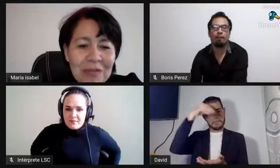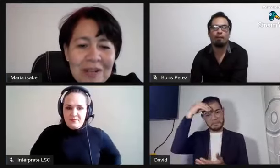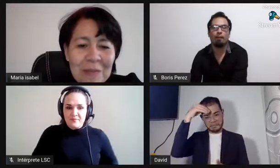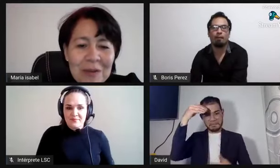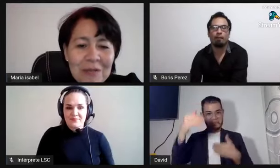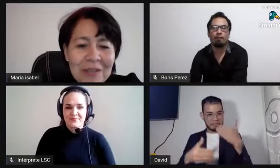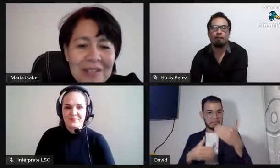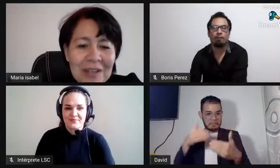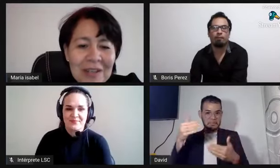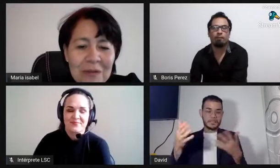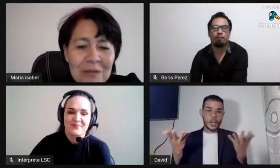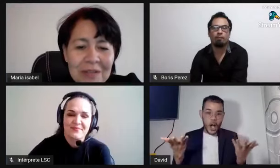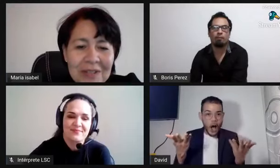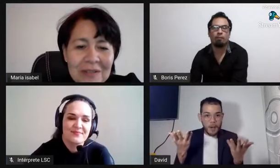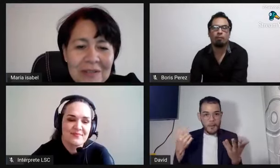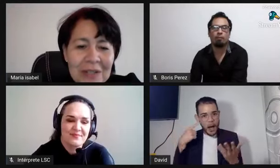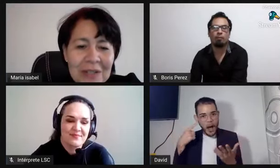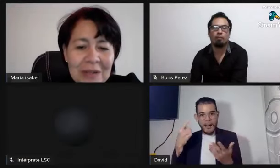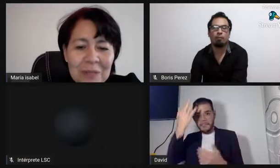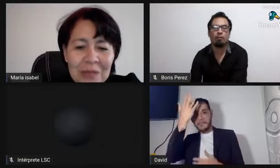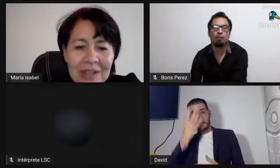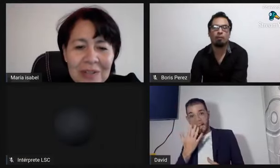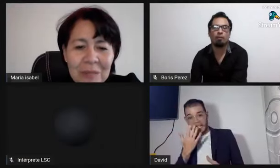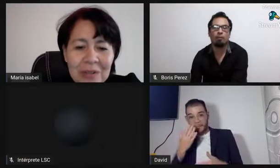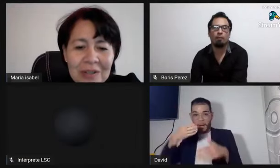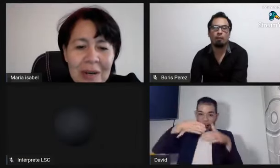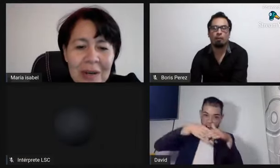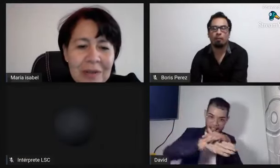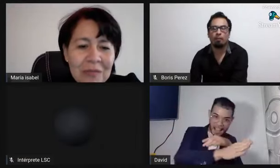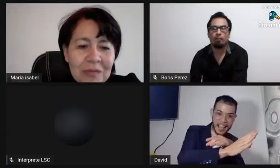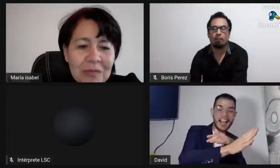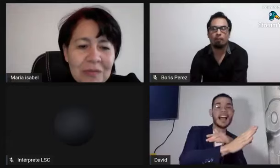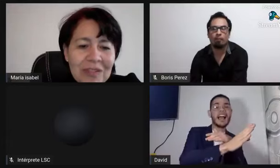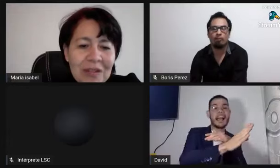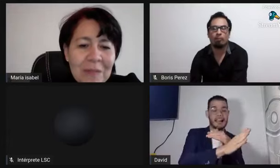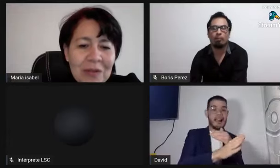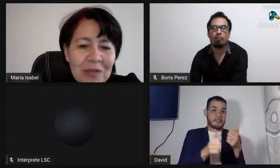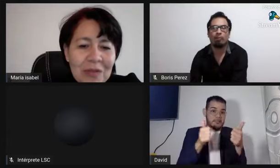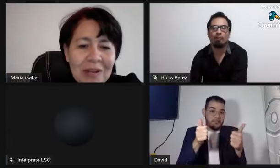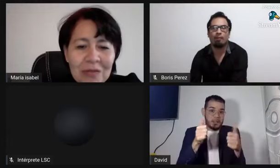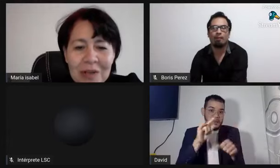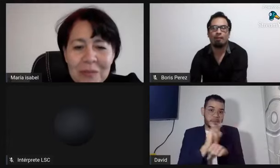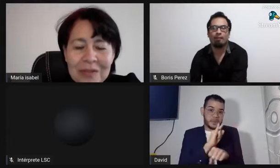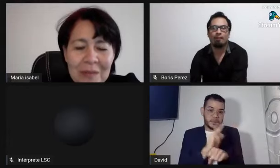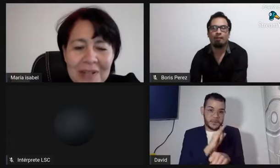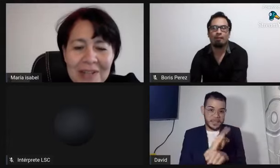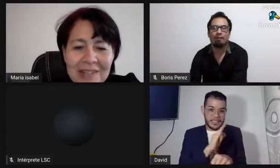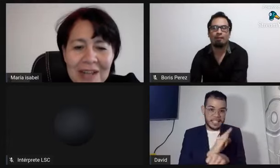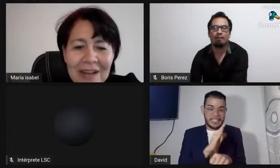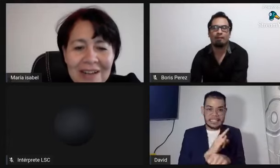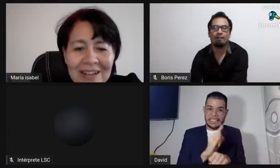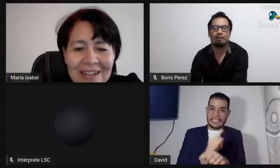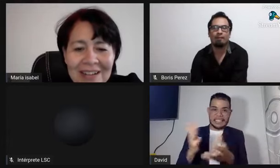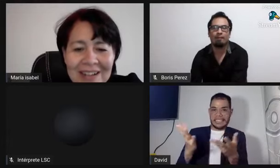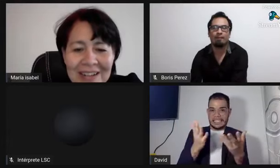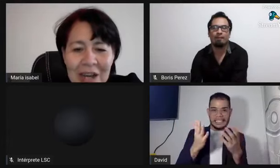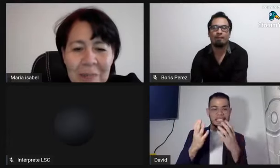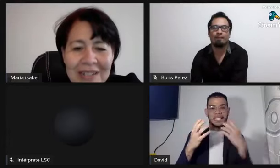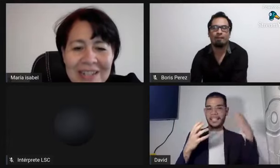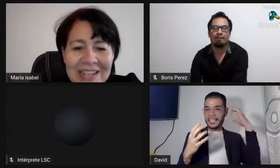la herramienta y entonces podemos tener preguntas en vivo, que es bien importante porque la pregunta que hace una persona a otra pues también